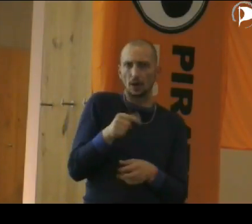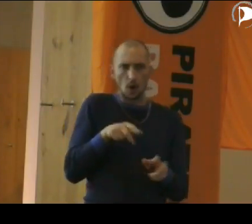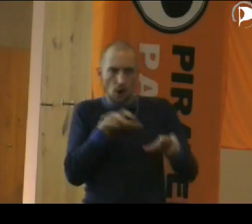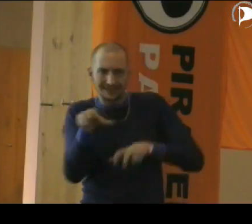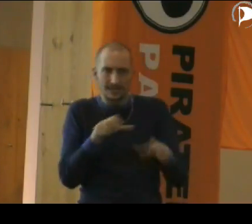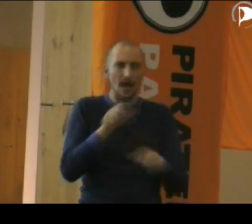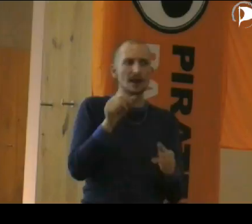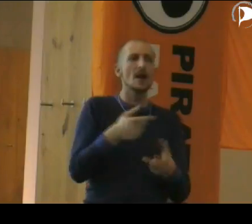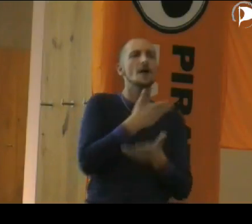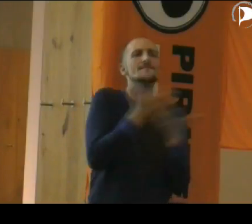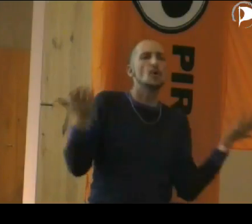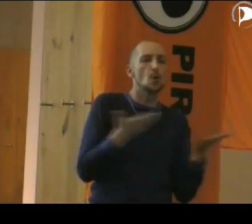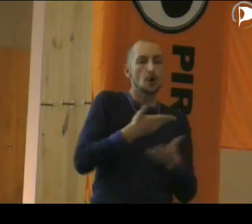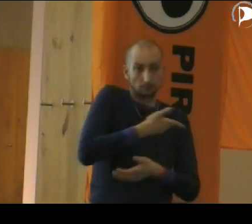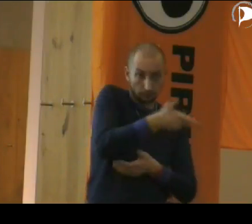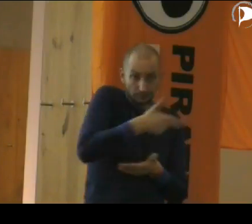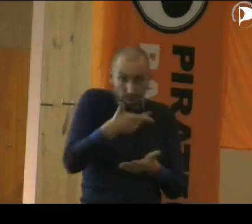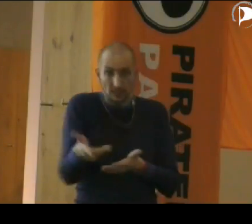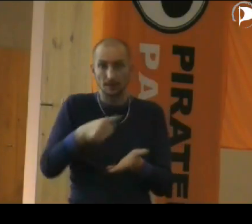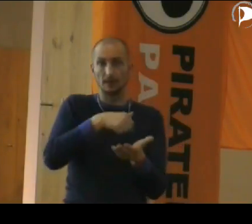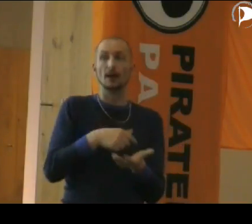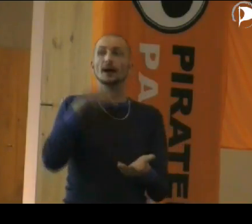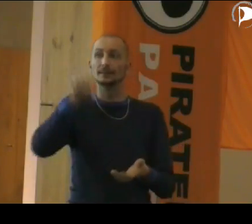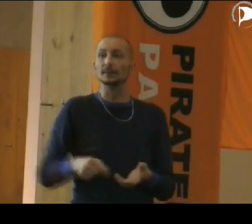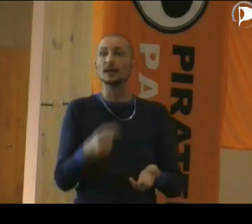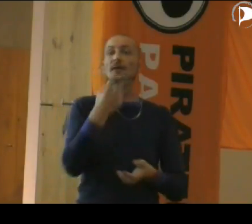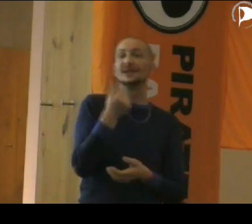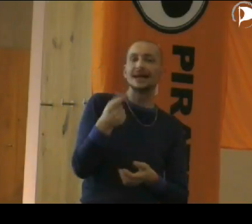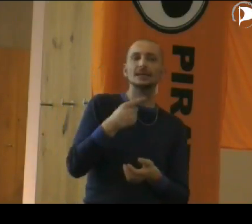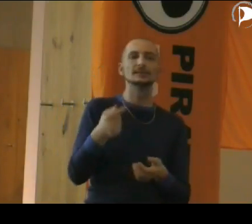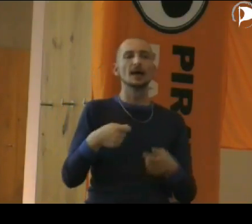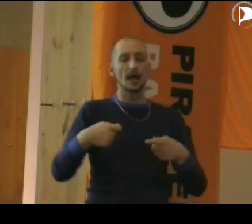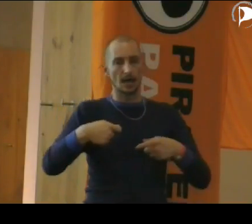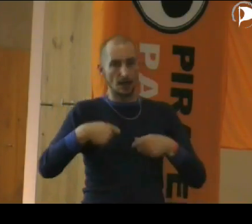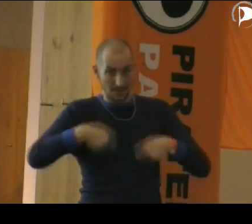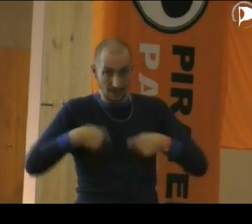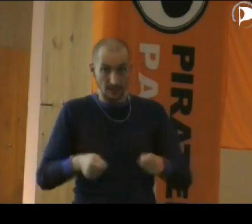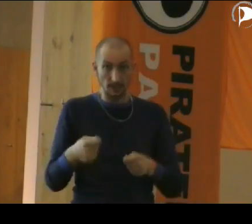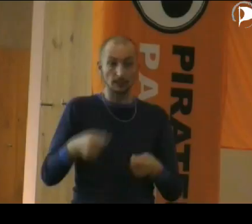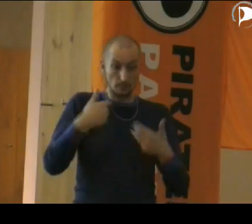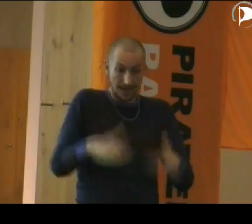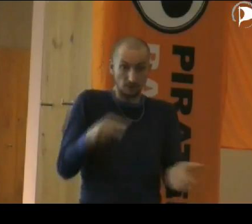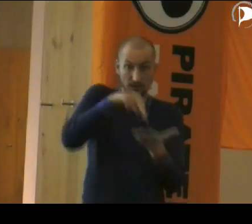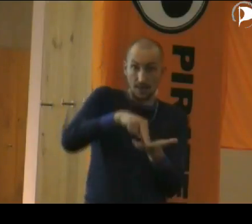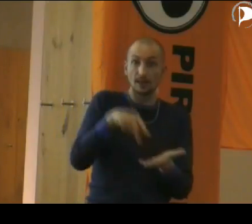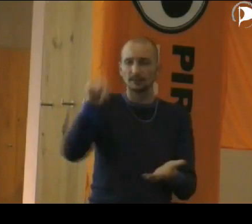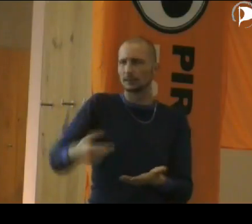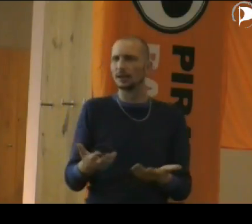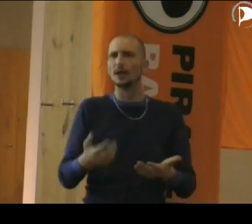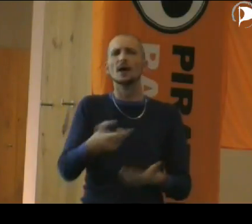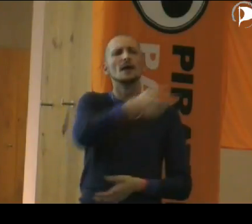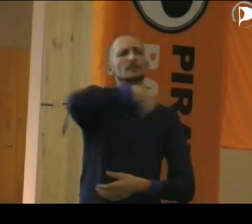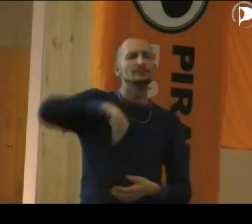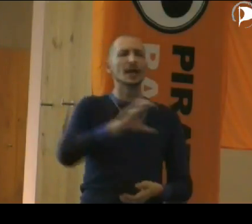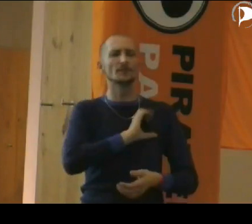wo es eigentlich er das wirklich durch die richtige zeit für uns finanzen und vertrieb zu stellen erklärt mal hier waren der bereich wo wir engagierte